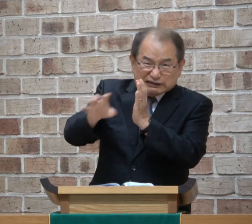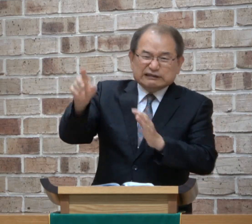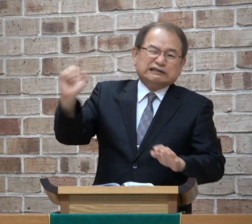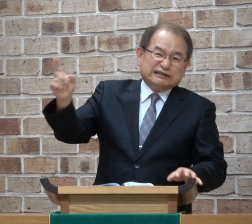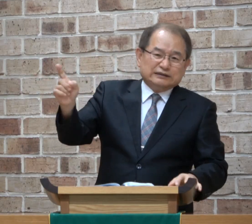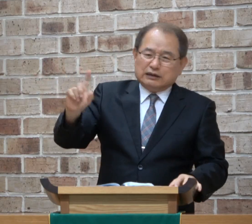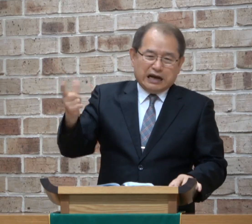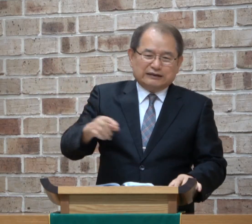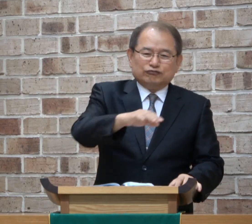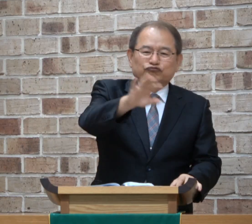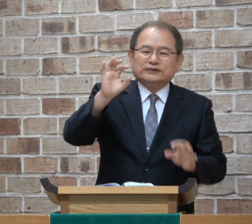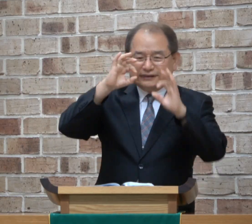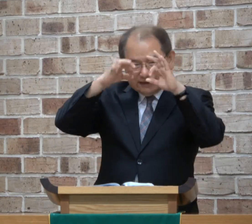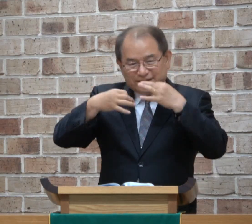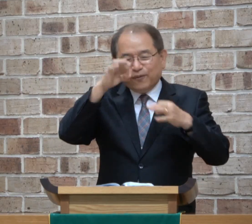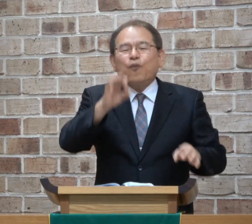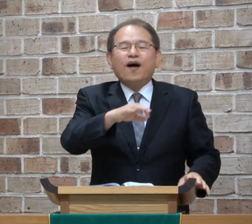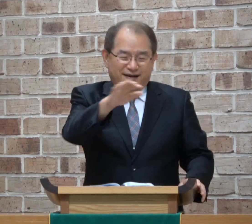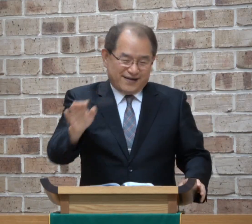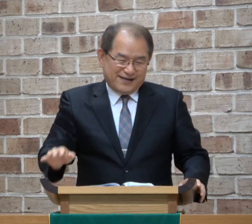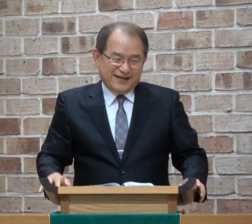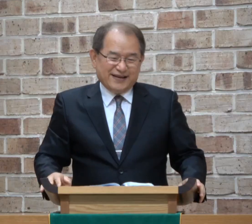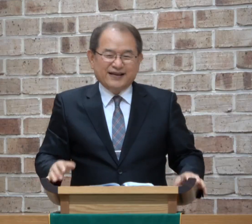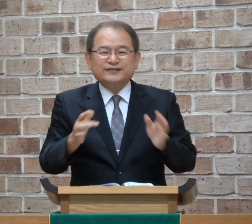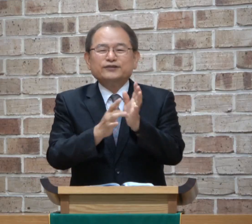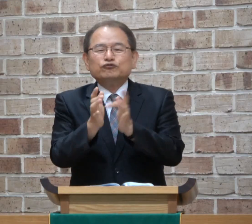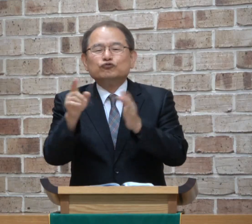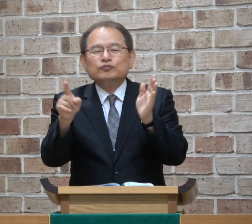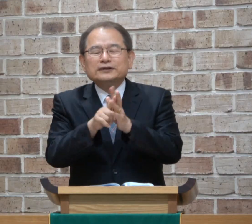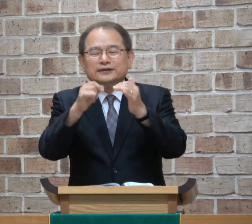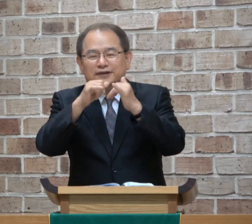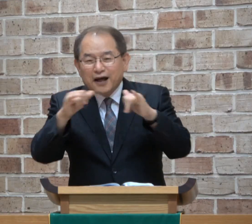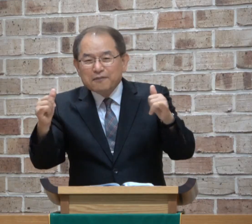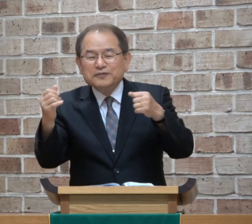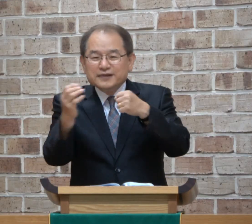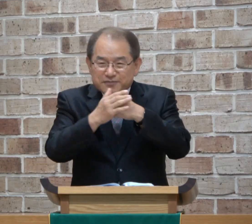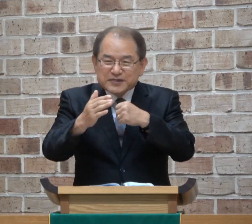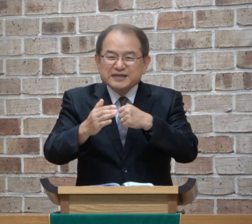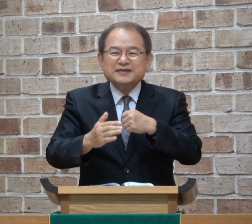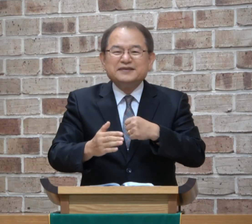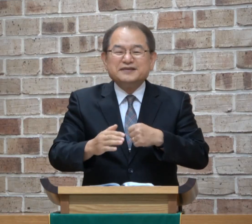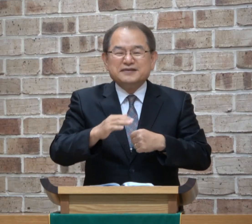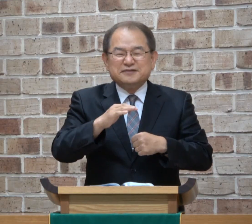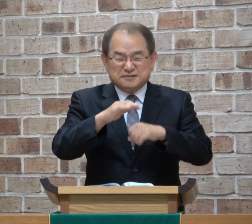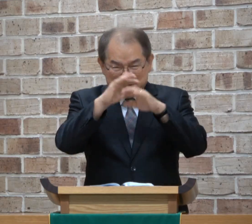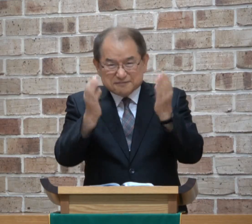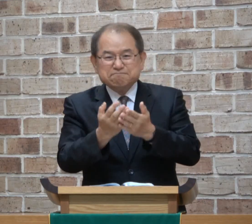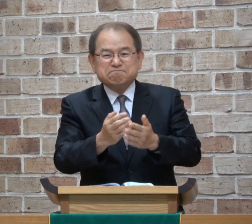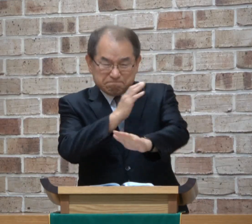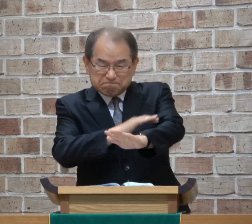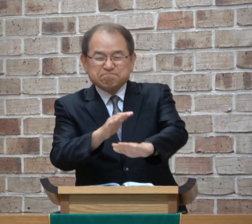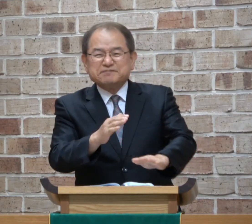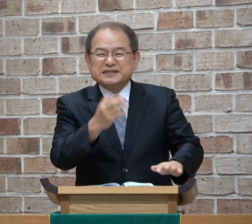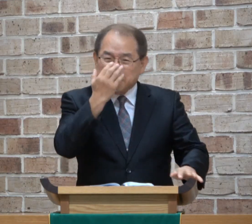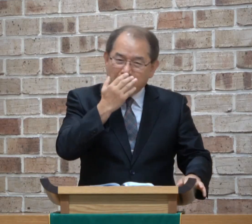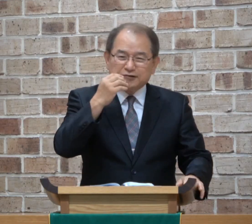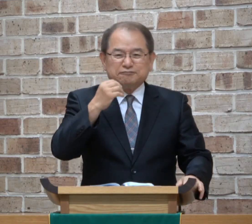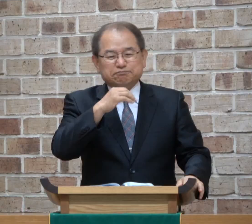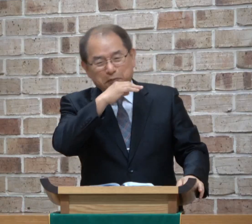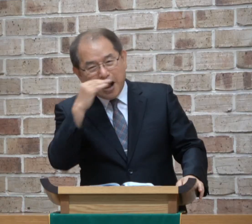사람들이 성을 내고 온유하지 않고 개팍하고 그렇습니다. 예수 믿는 우리들도 하나님을 믿기 때문에 모두가